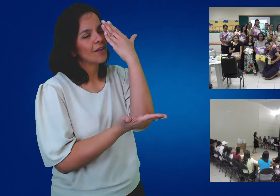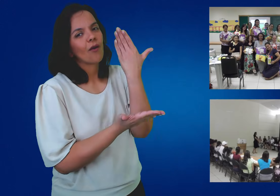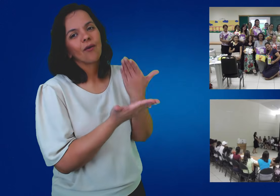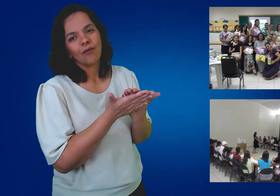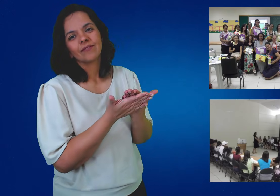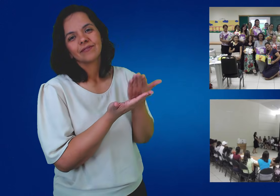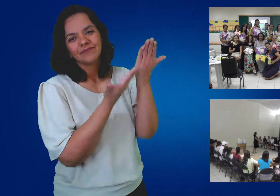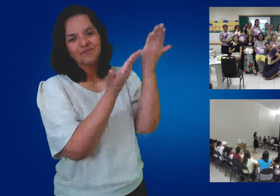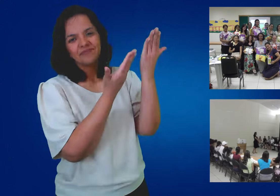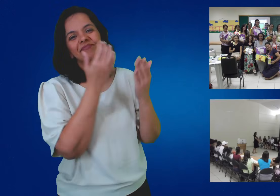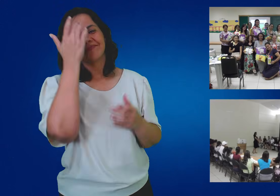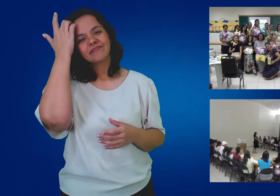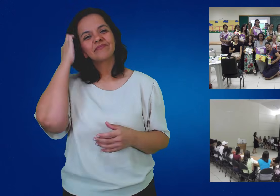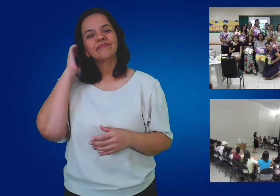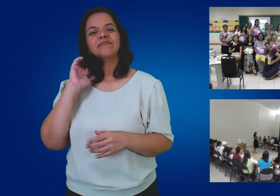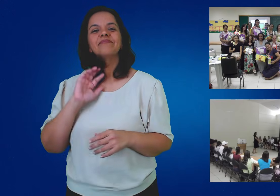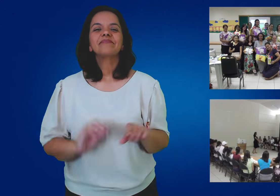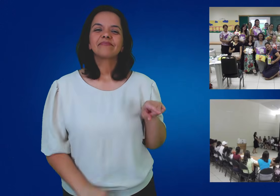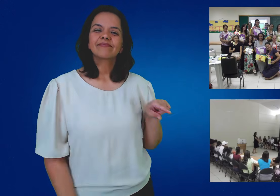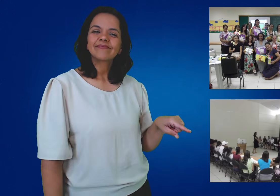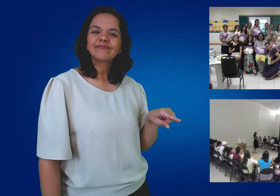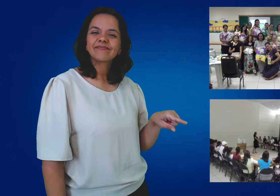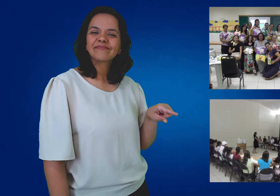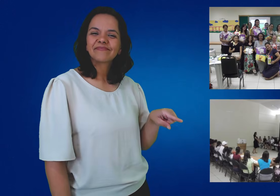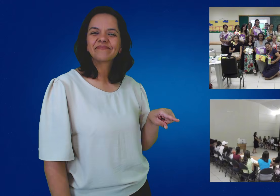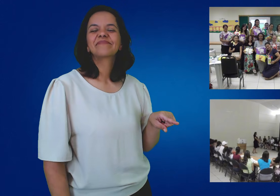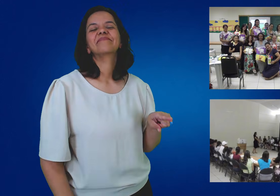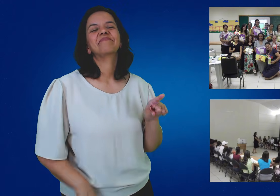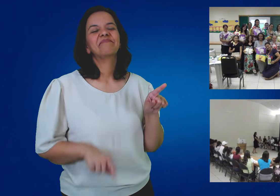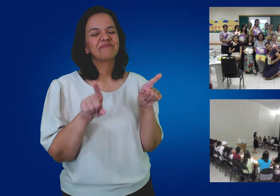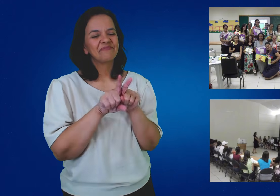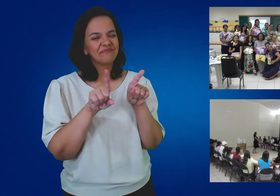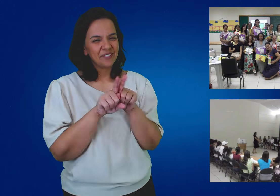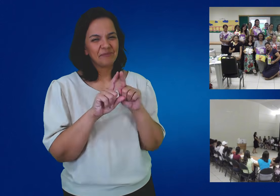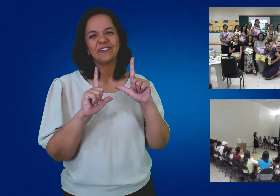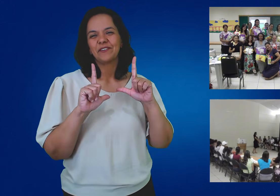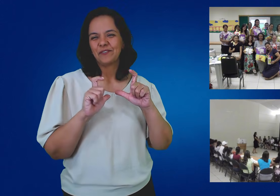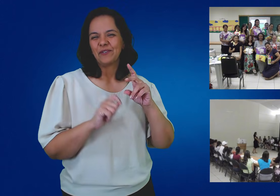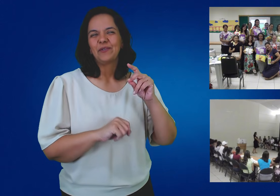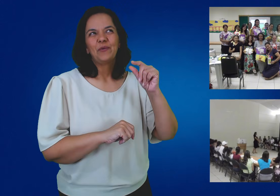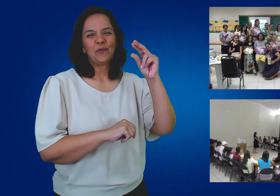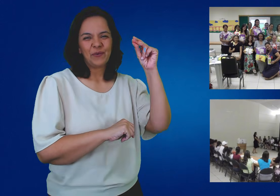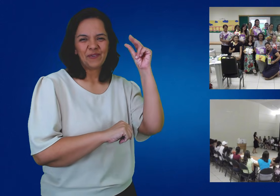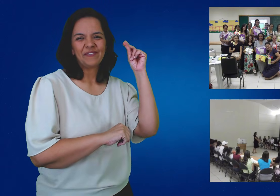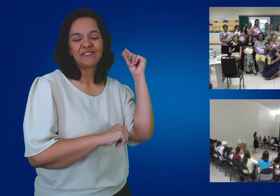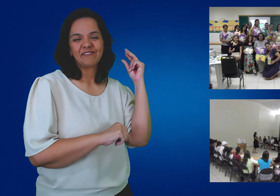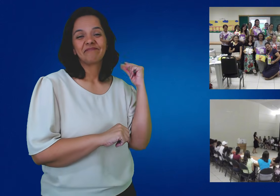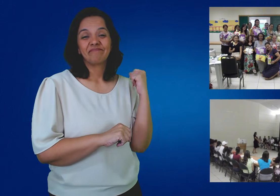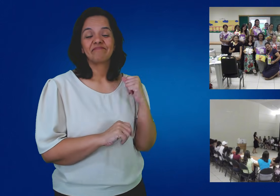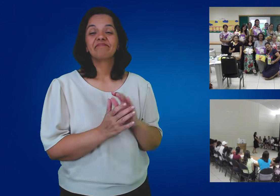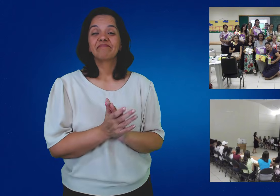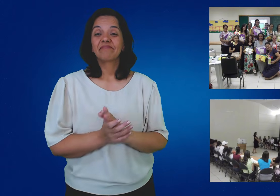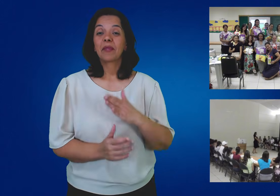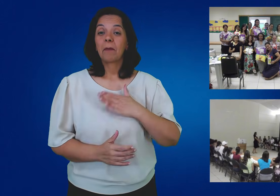orava e decidi confiar em Deus. Nessa outra foto aqui, também faz